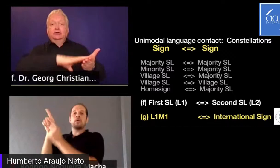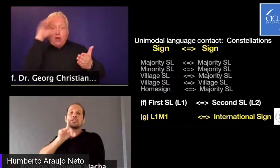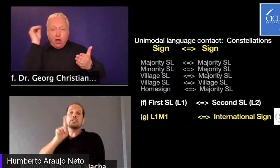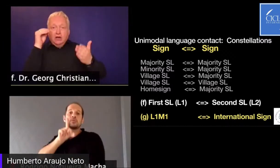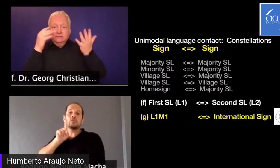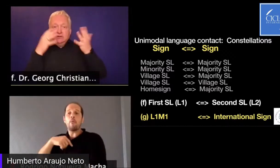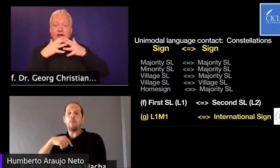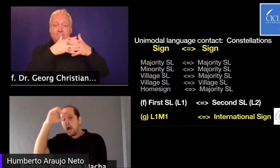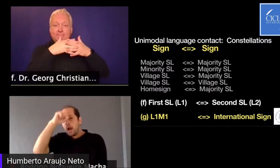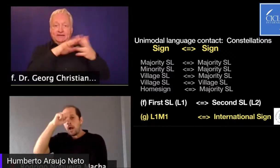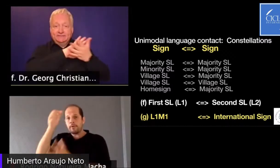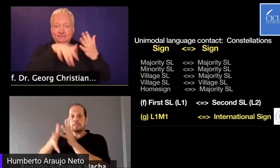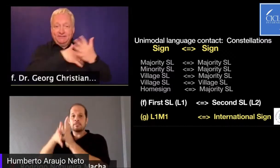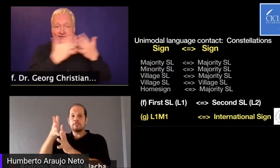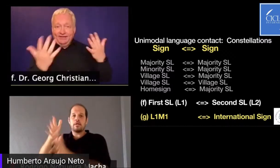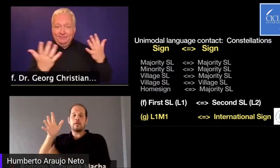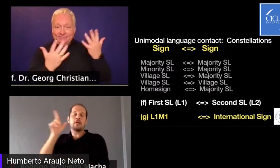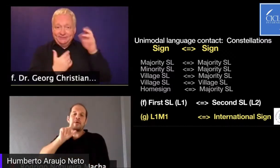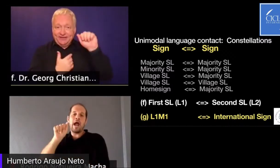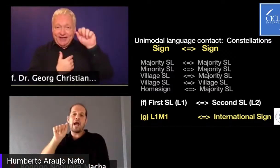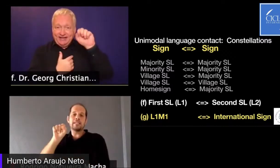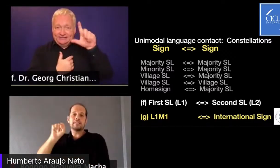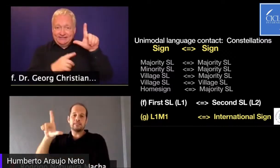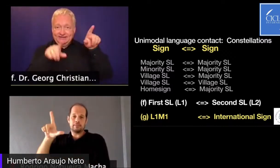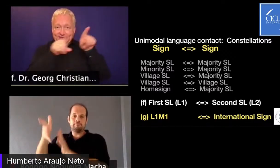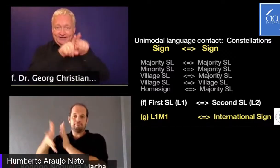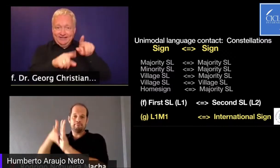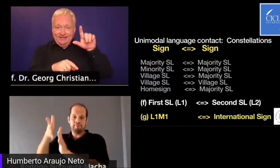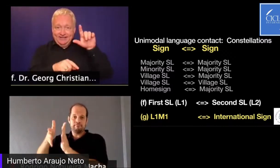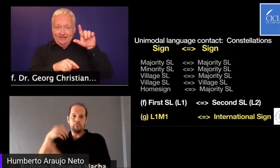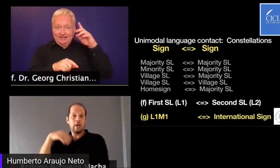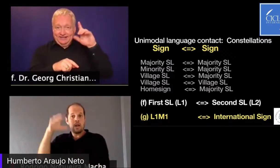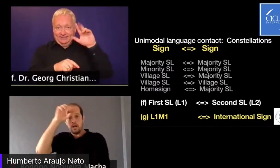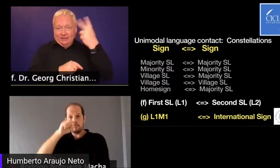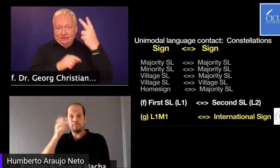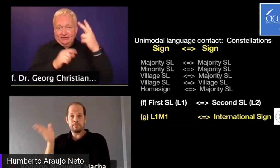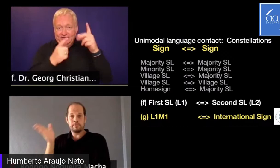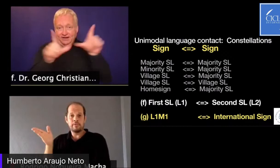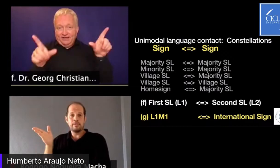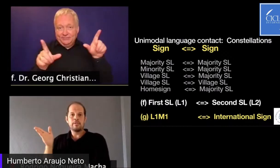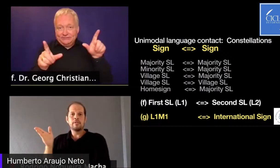da Alemanha que foram para os Estados Unidos e aprenderam a SL,